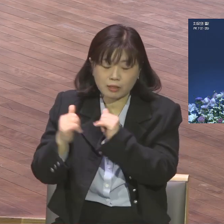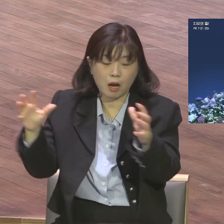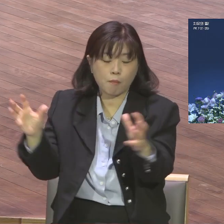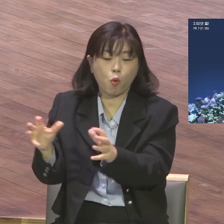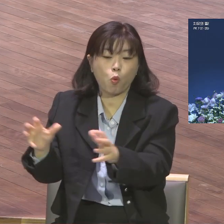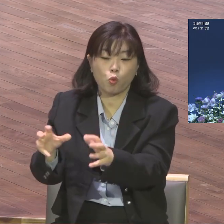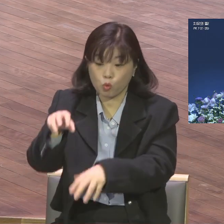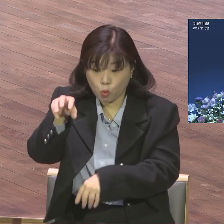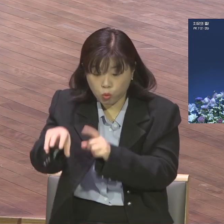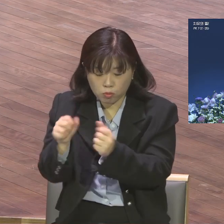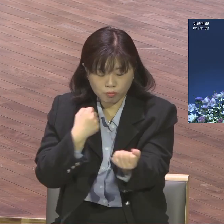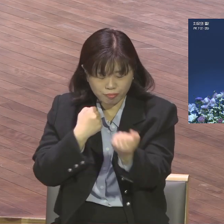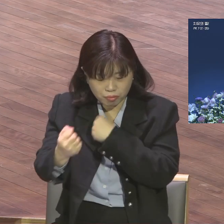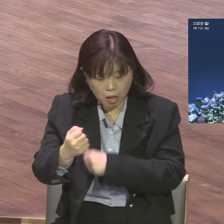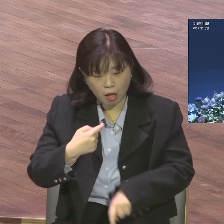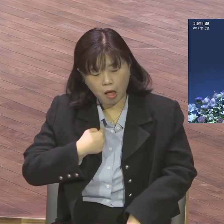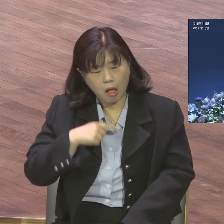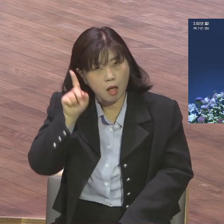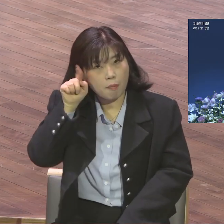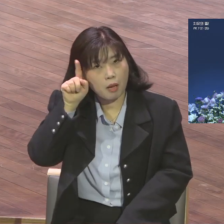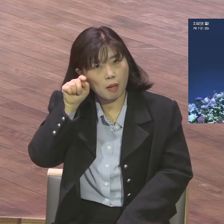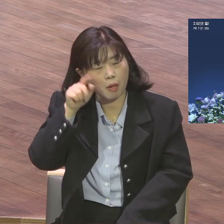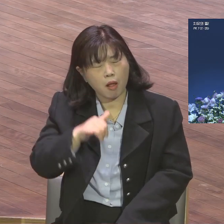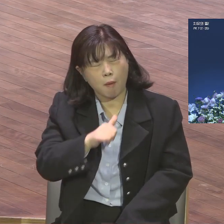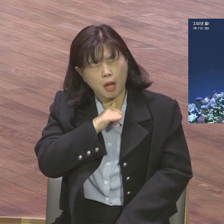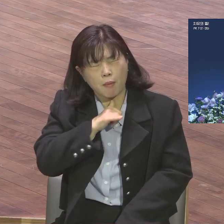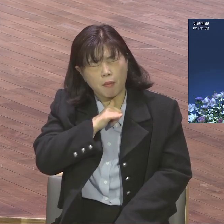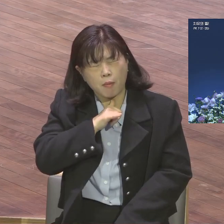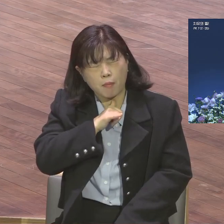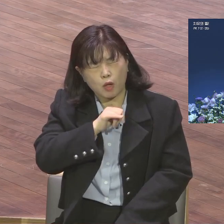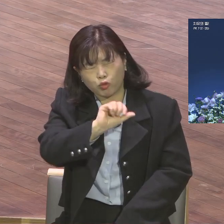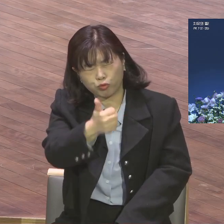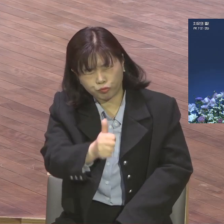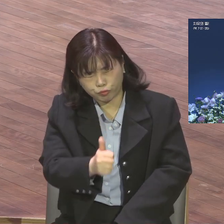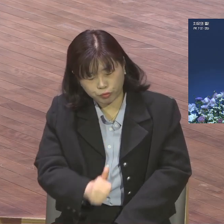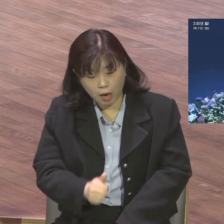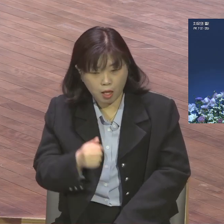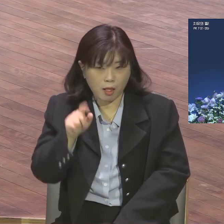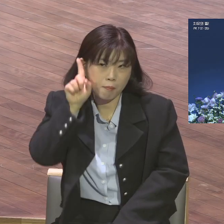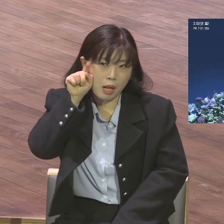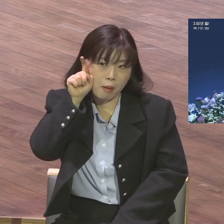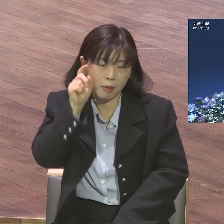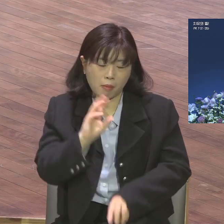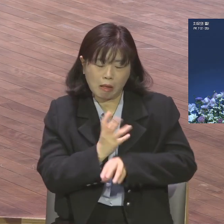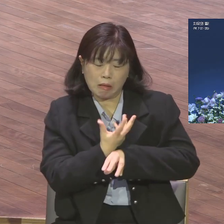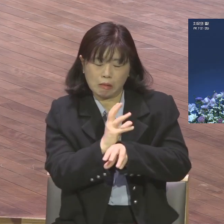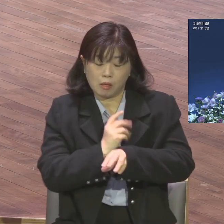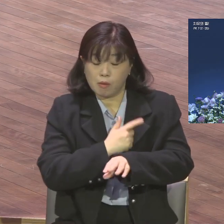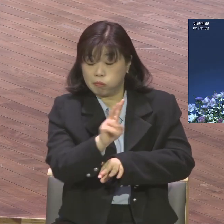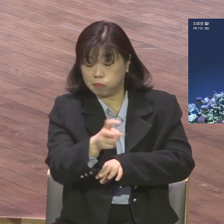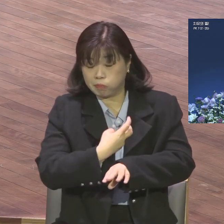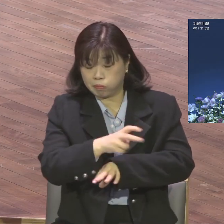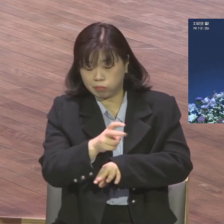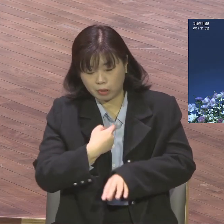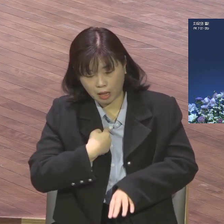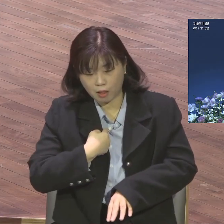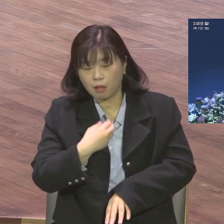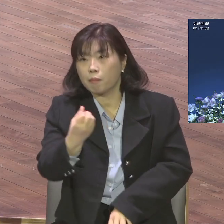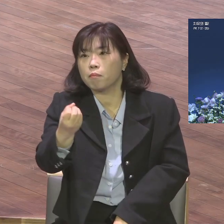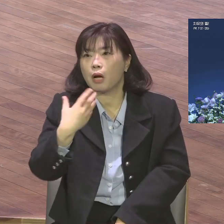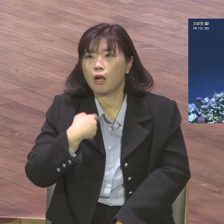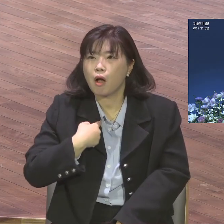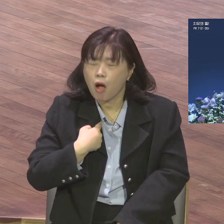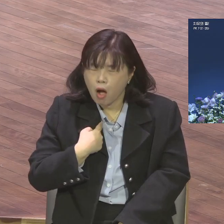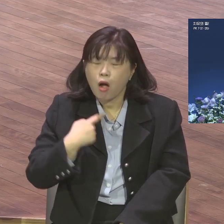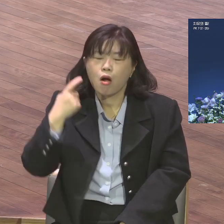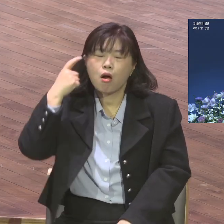받았지요. 그래서 뇌과학을 이 뇌 연구를 많이 통해 내용들을 쭉 이렇게 이야기하는 걸 듣게 되는데, 그